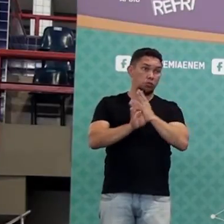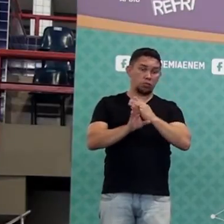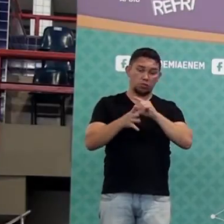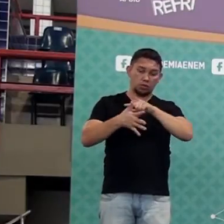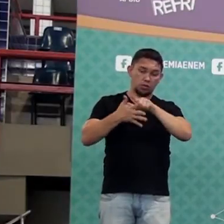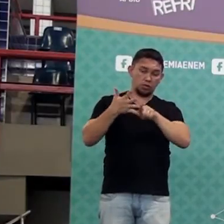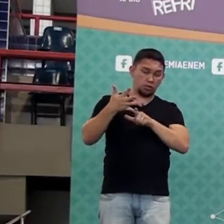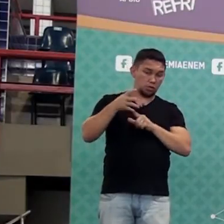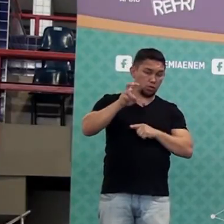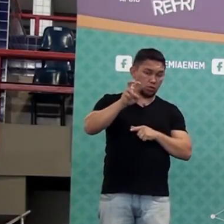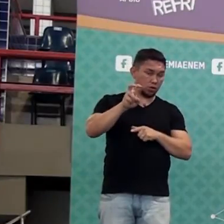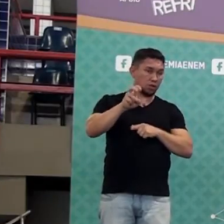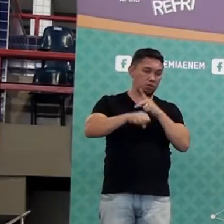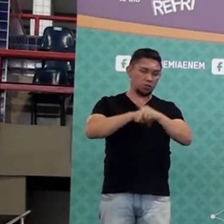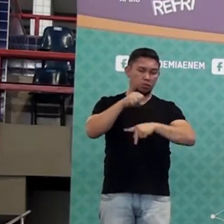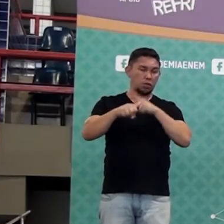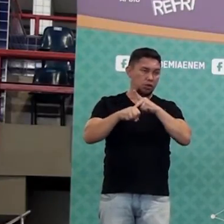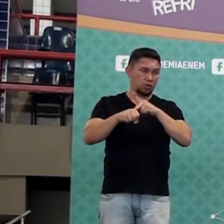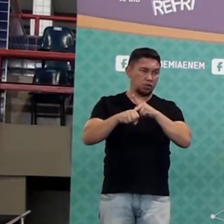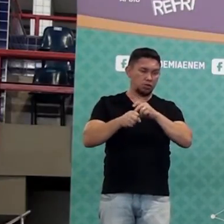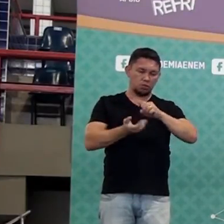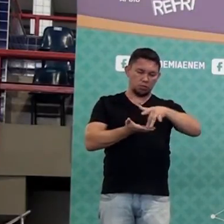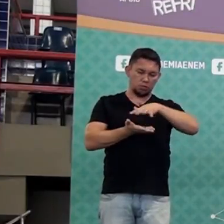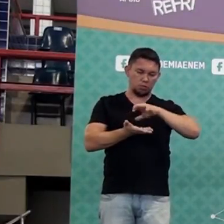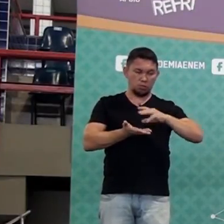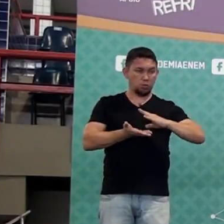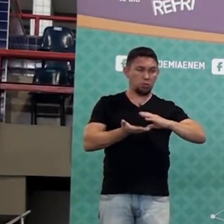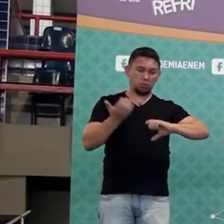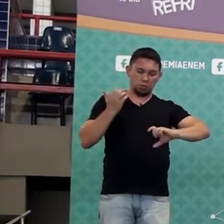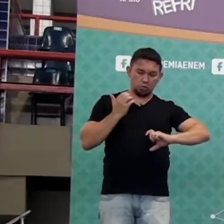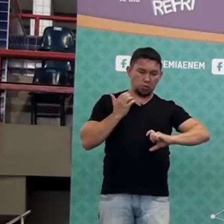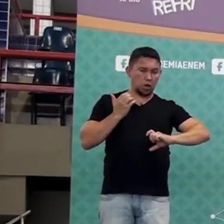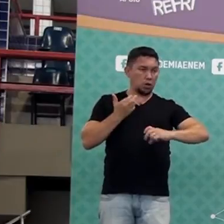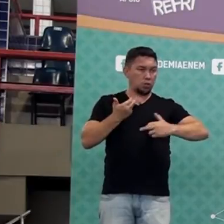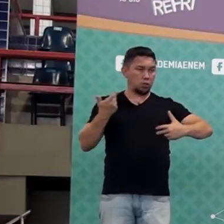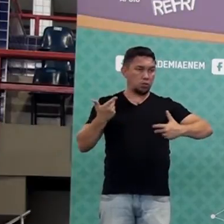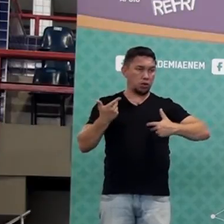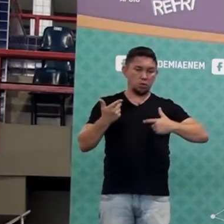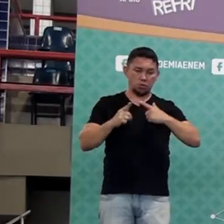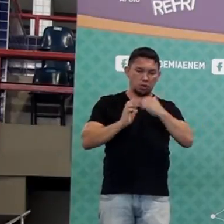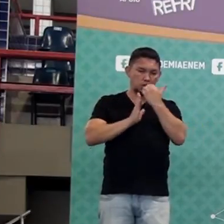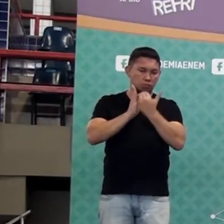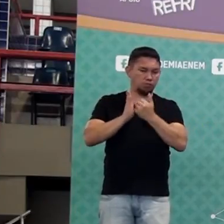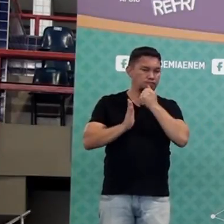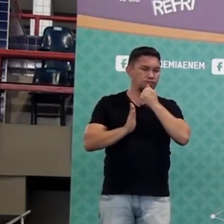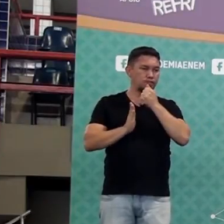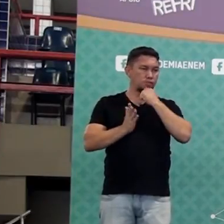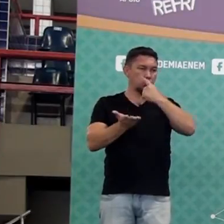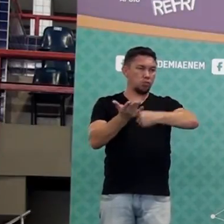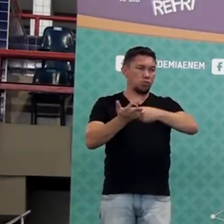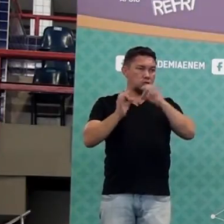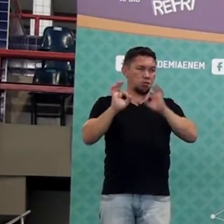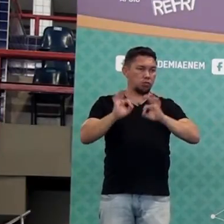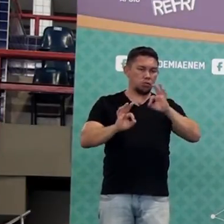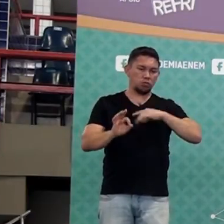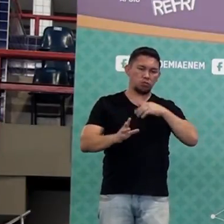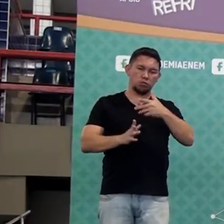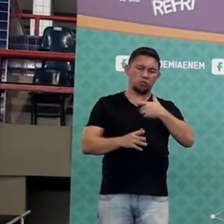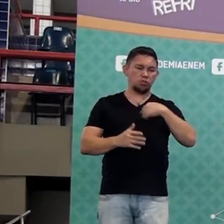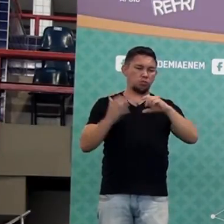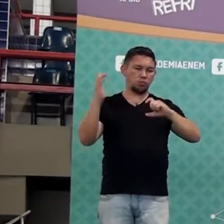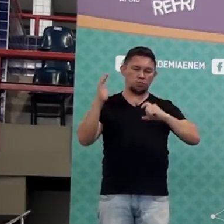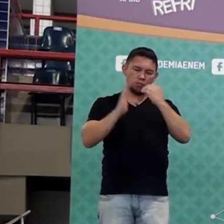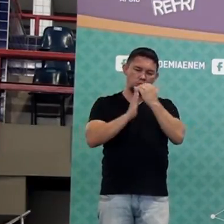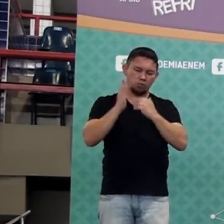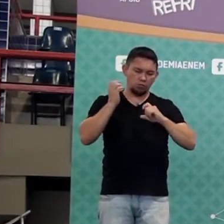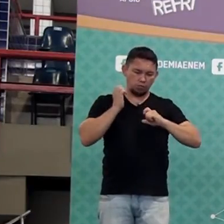dos arsenais nucleares, eles não querem que os outros países produzam, mas eles não diminuem de forma considerável os seus